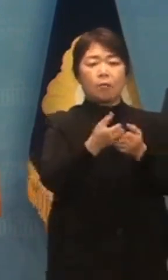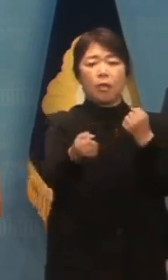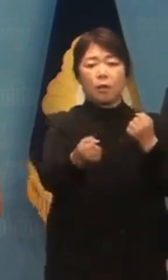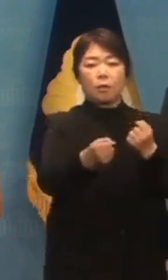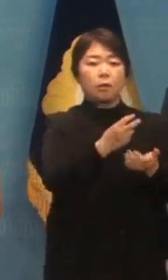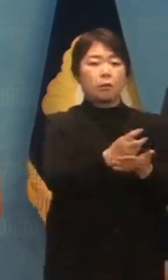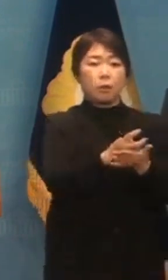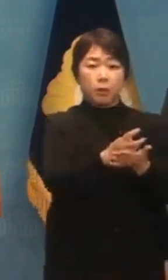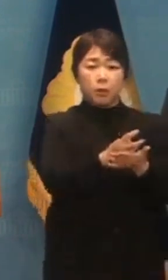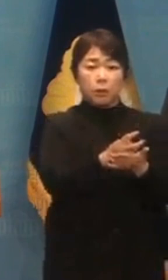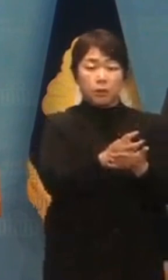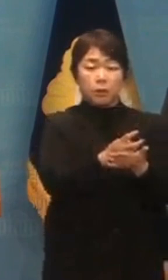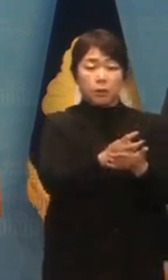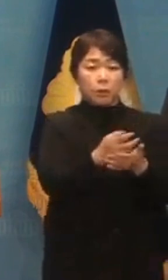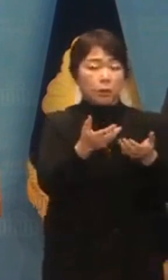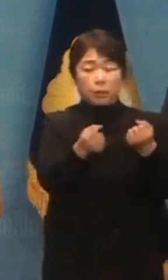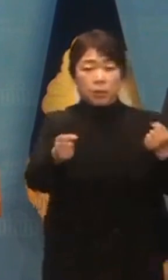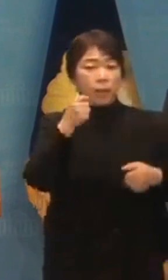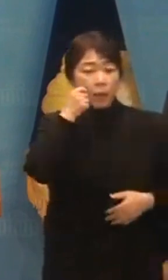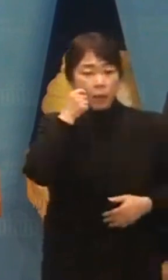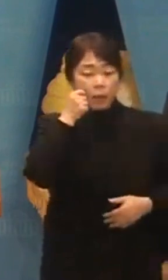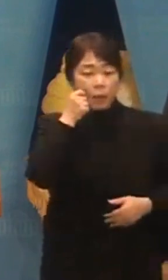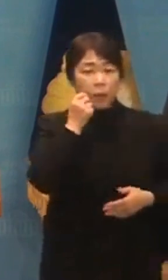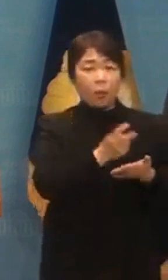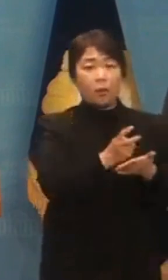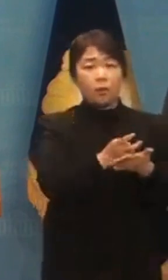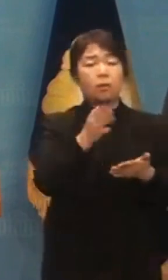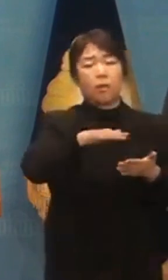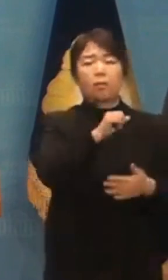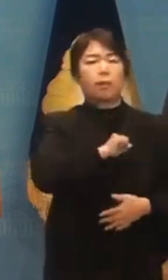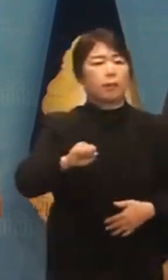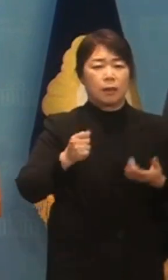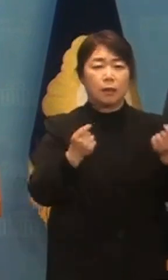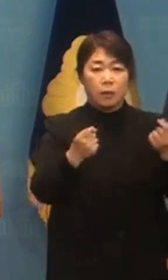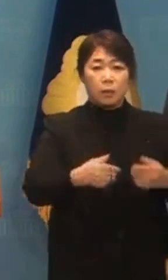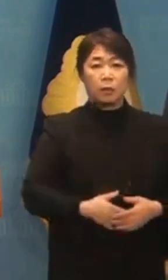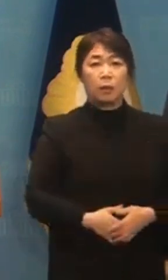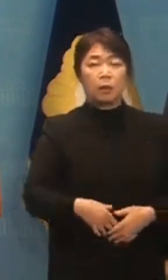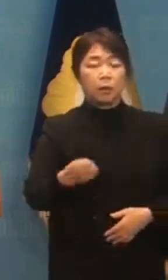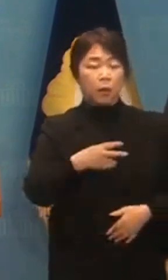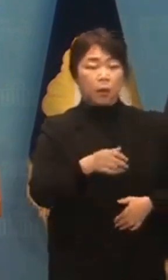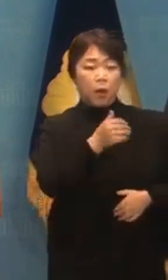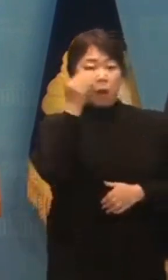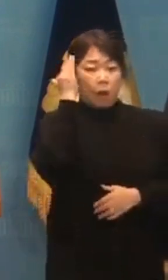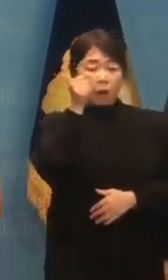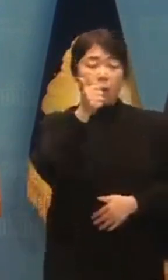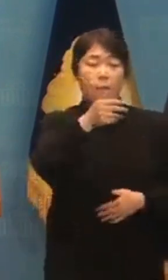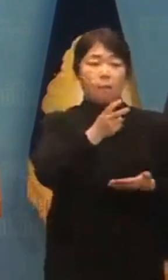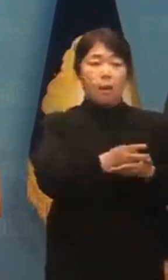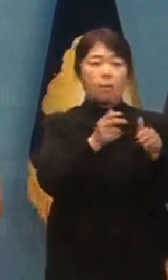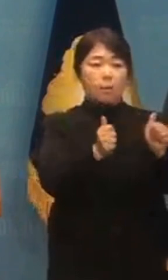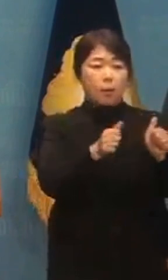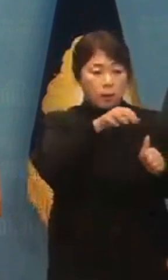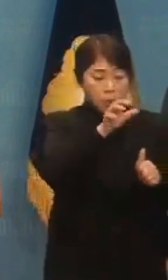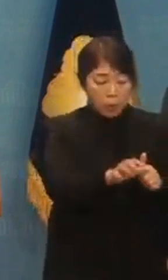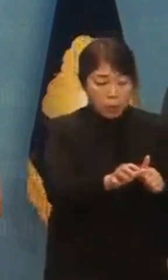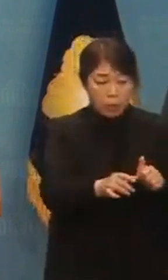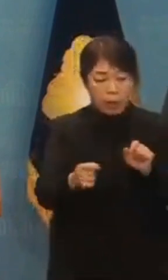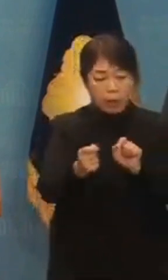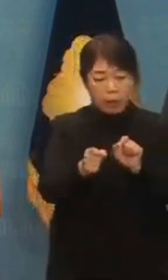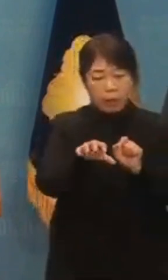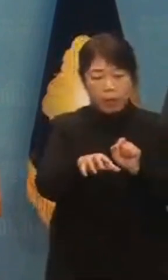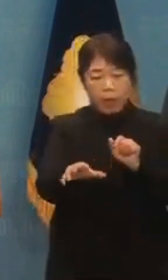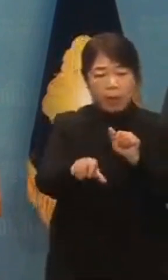금지한 원칙을 어긴 것은 물론 헌법재판소에서 밝힌 인접지역은 한 개의 선거구가 되어야